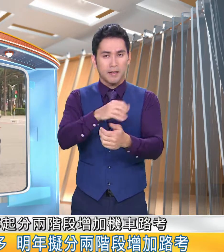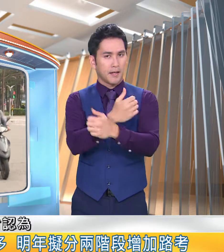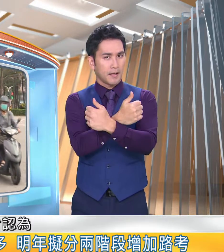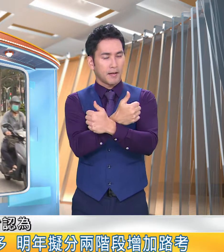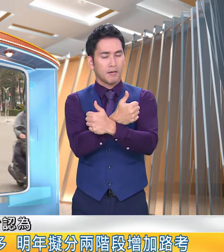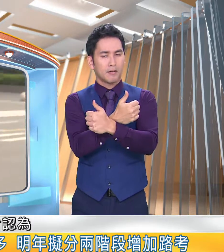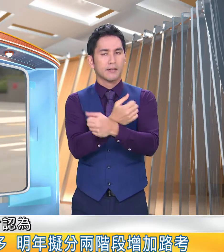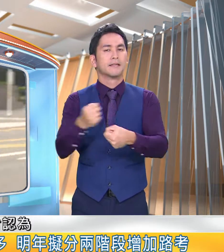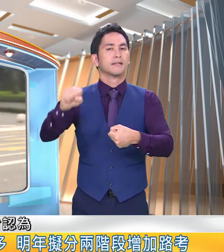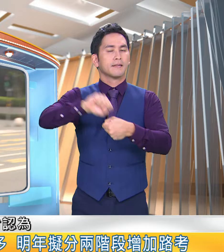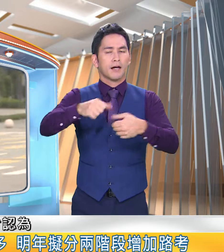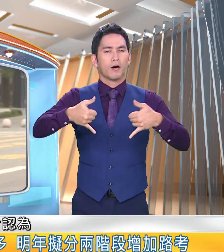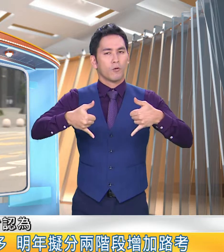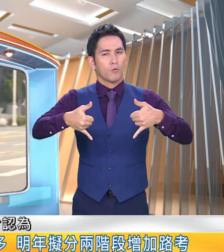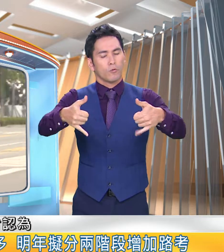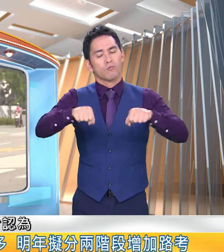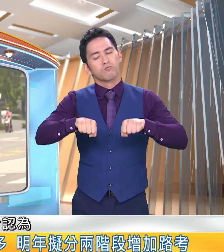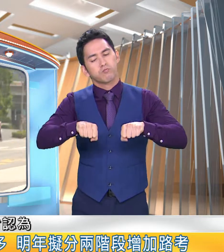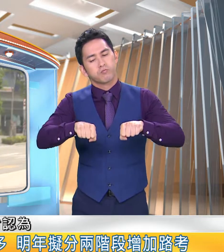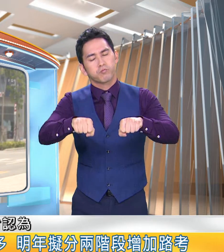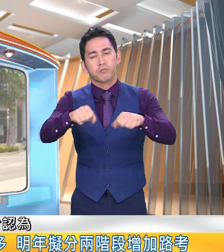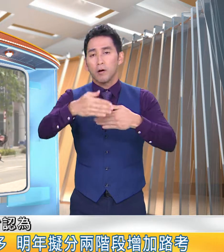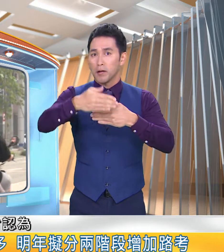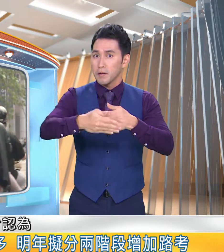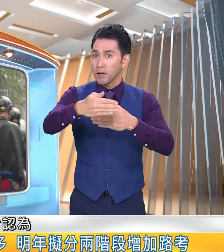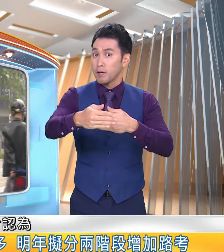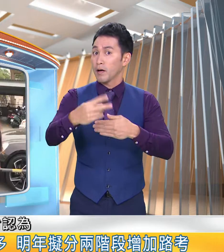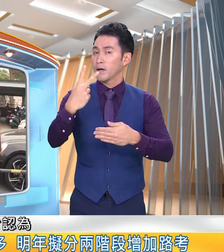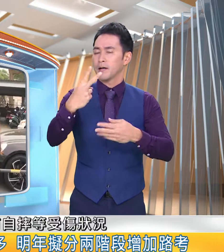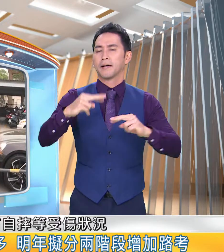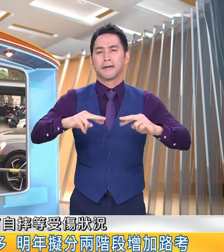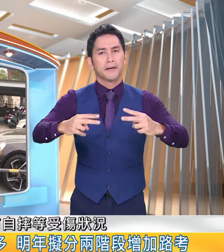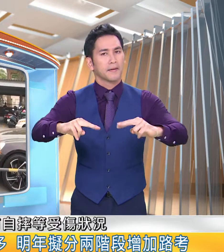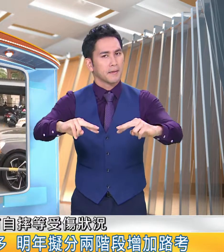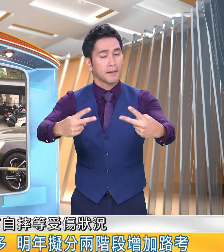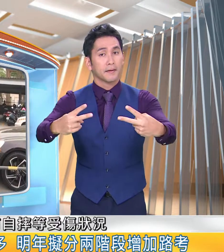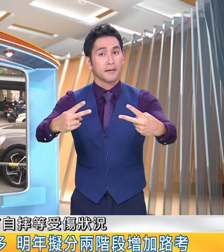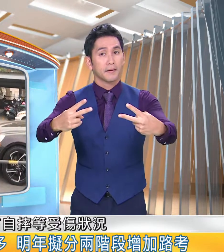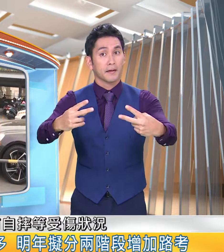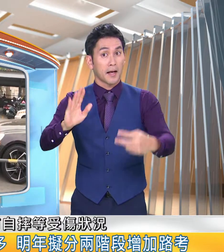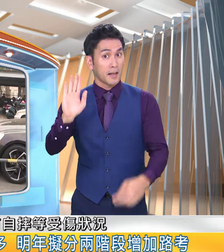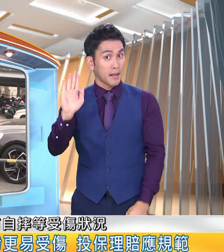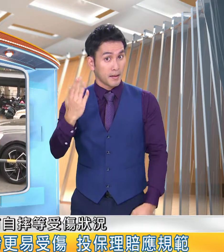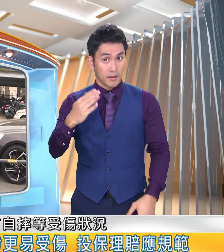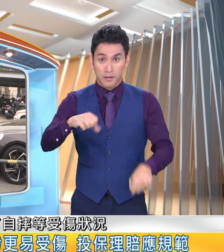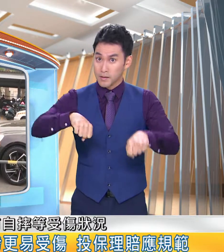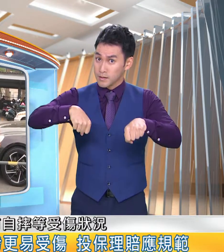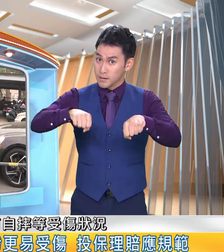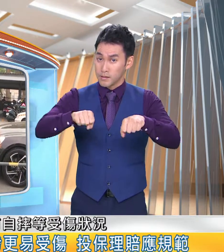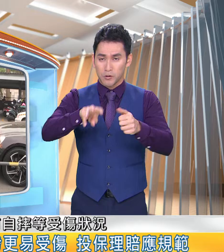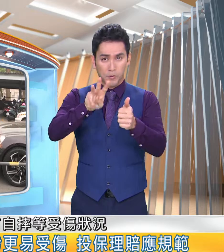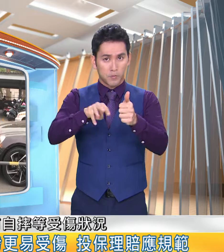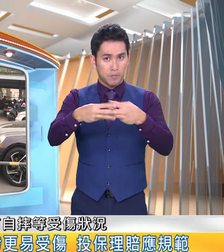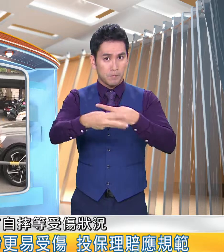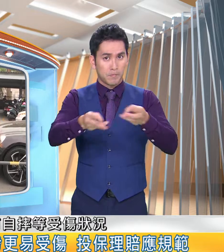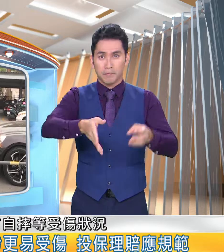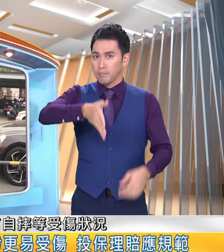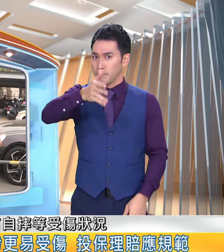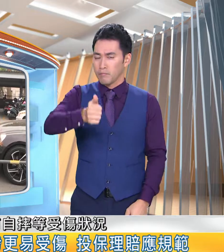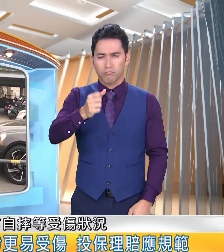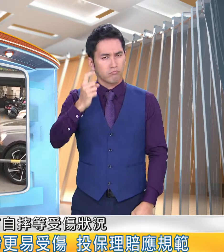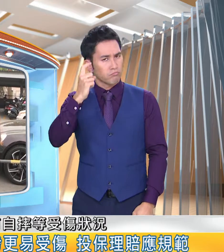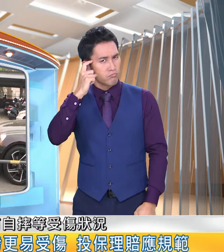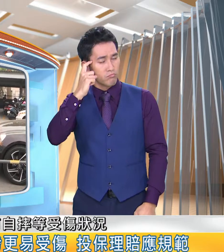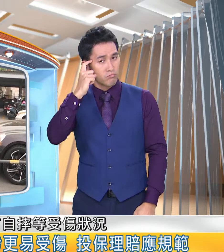考。不过驾训班的业者认为，机车路考容易有自摔等